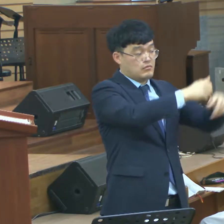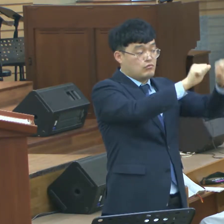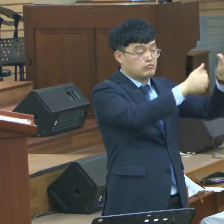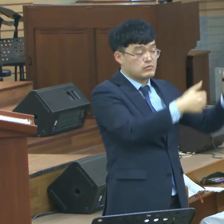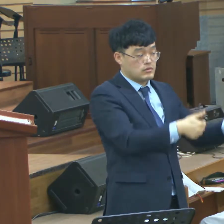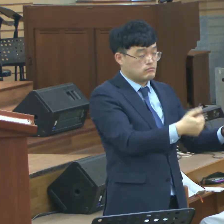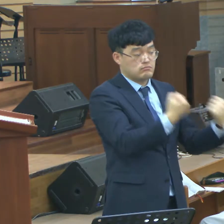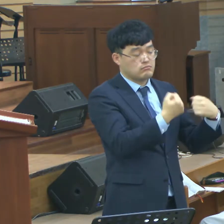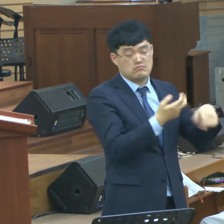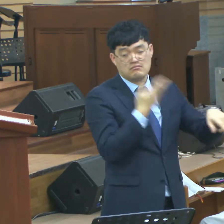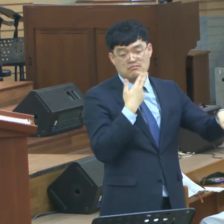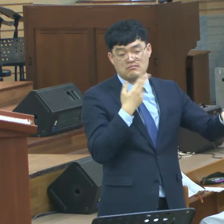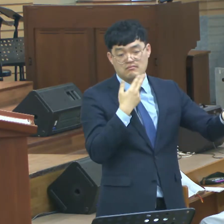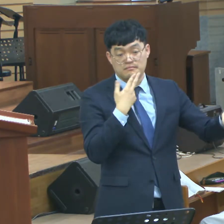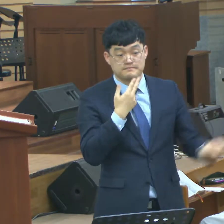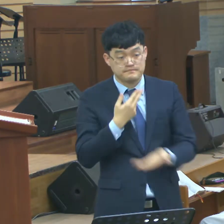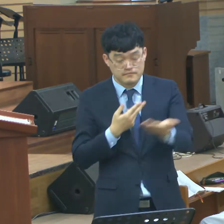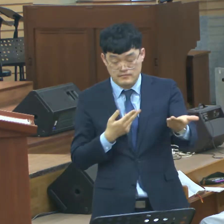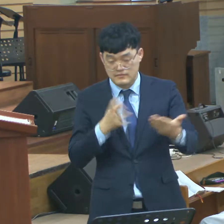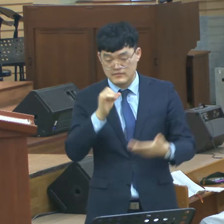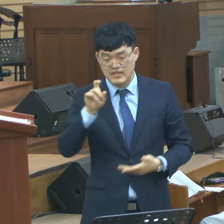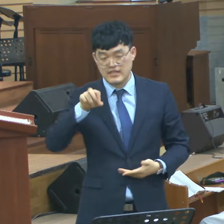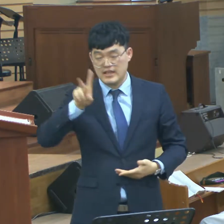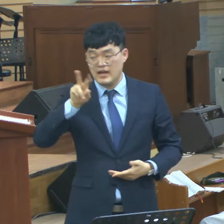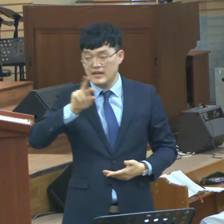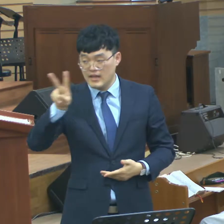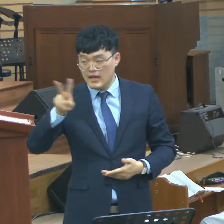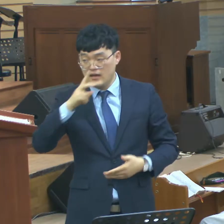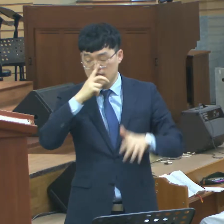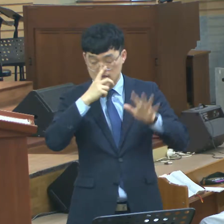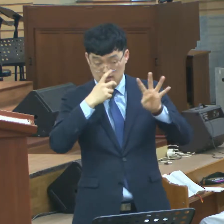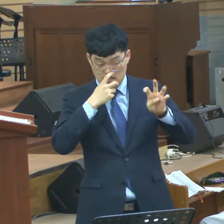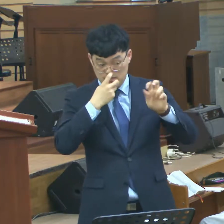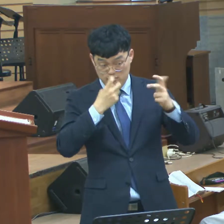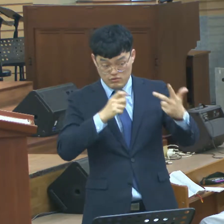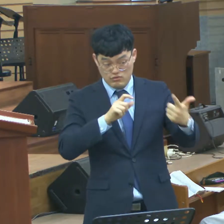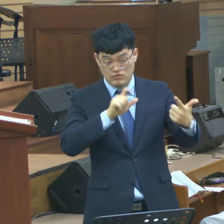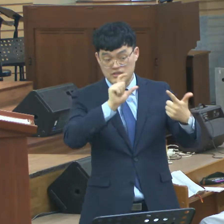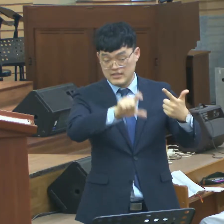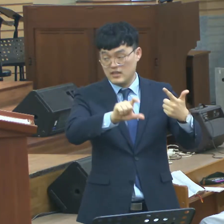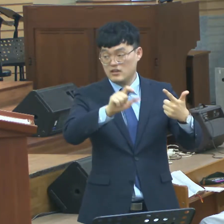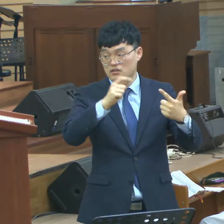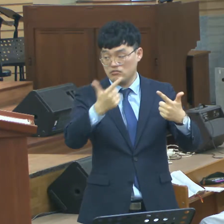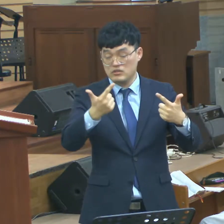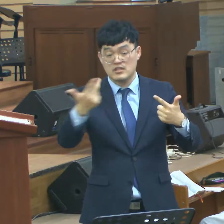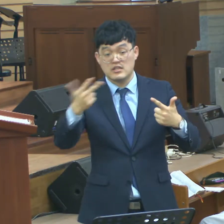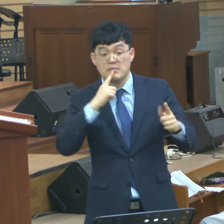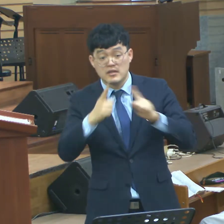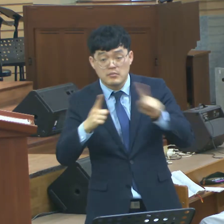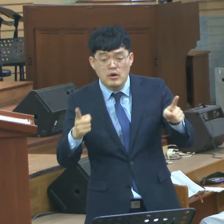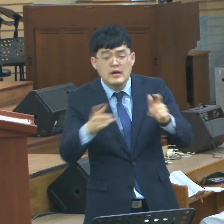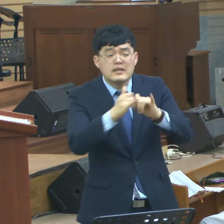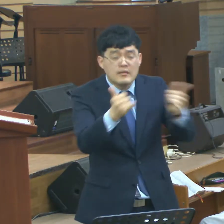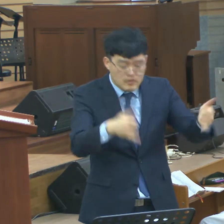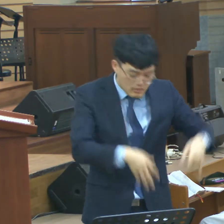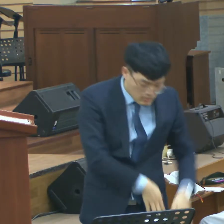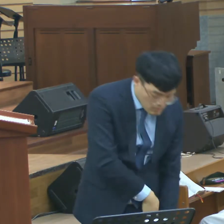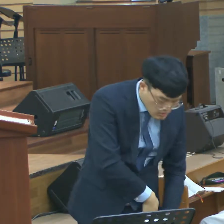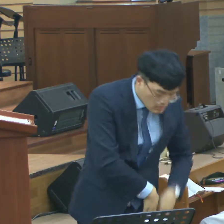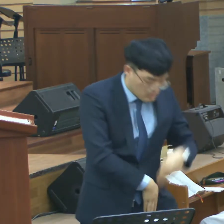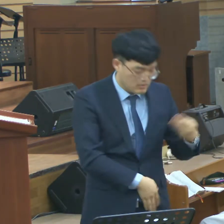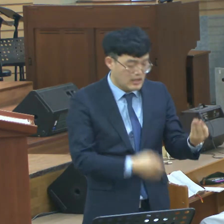이사야 46장 6절 7절에 주머니에서 금을 모아가지고 우상을 만들자. 도금쟁이에게 줘가지고